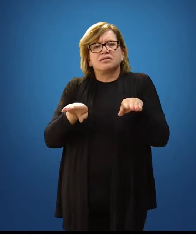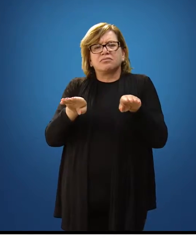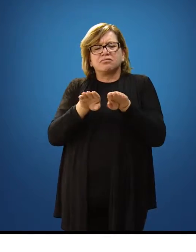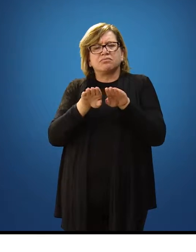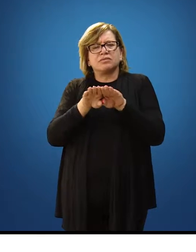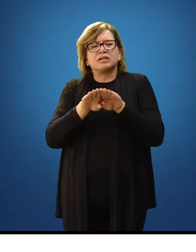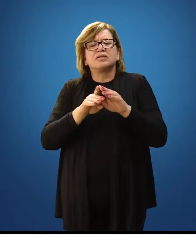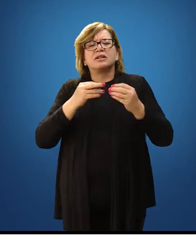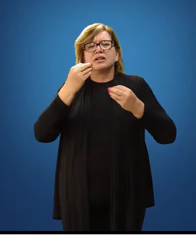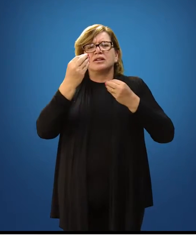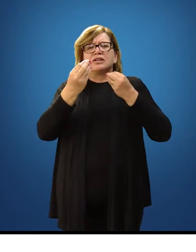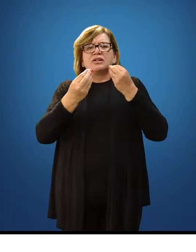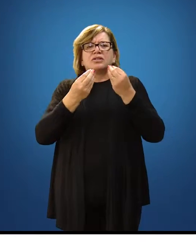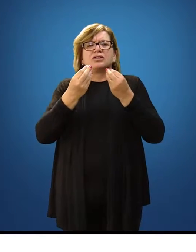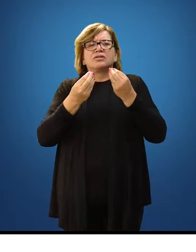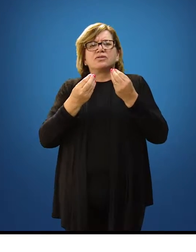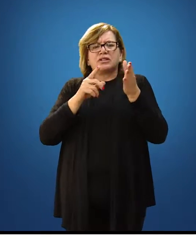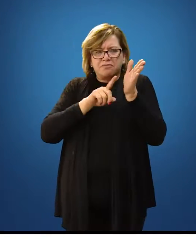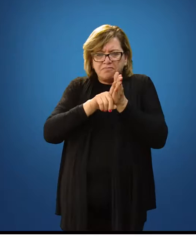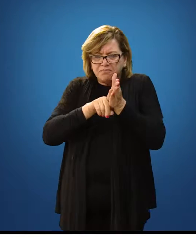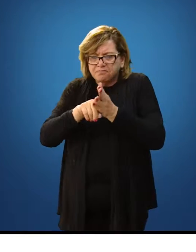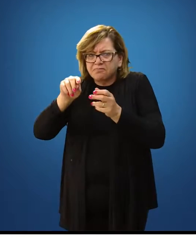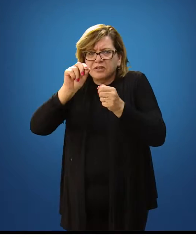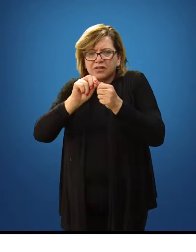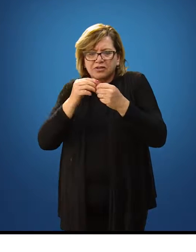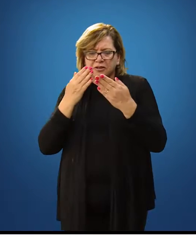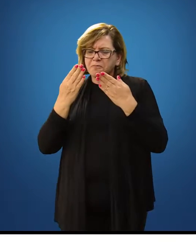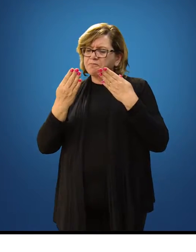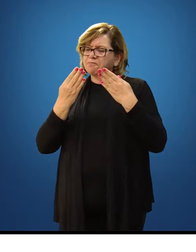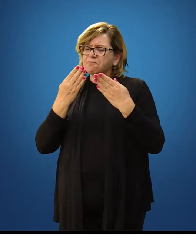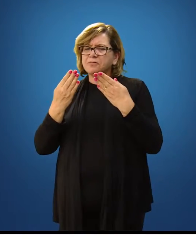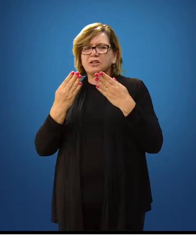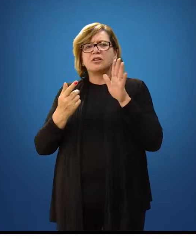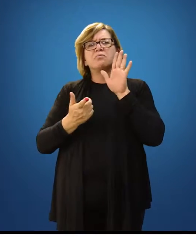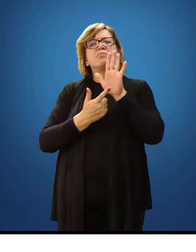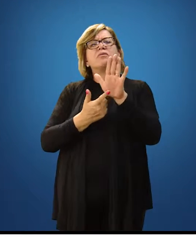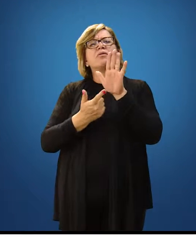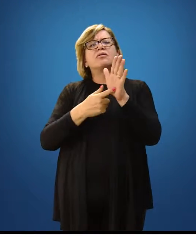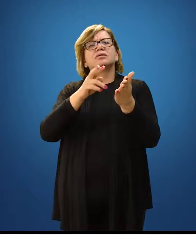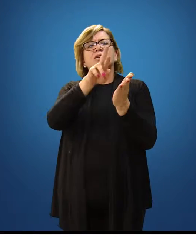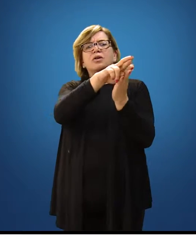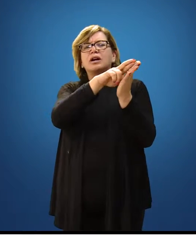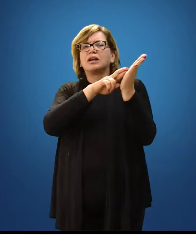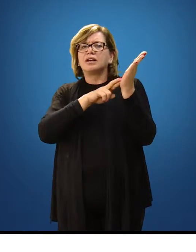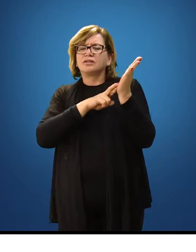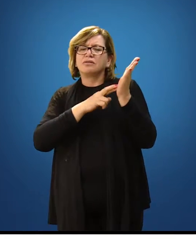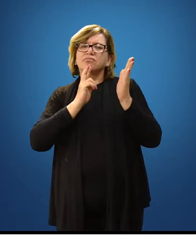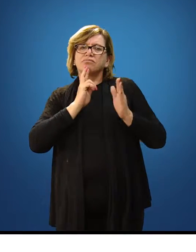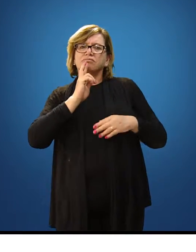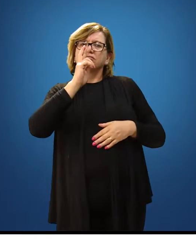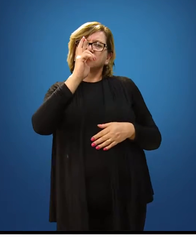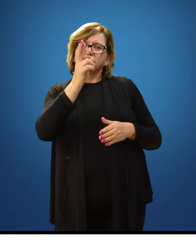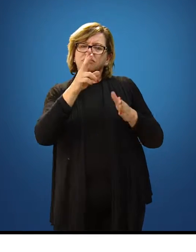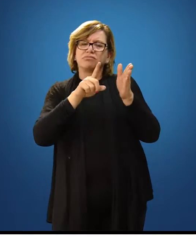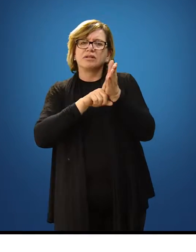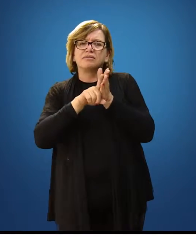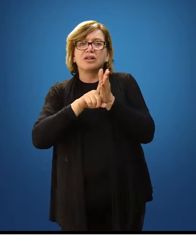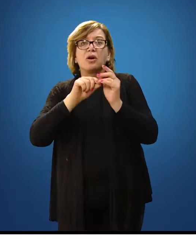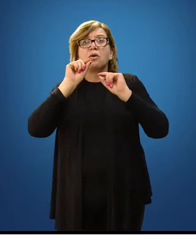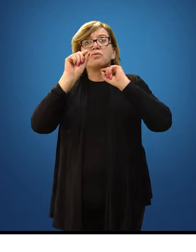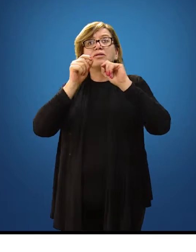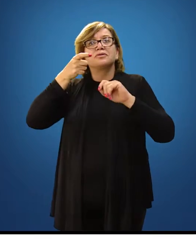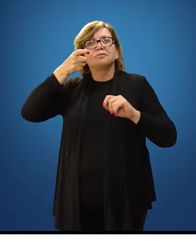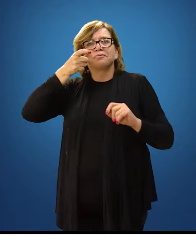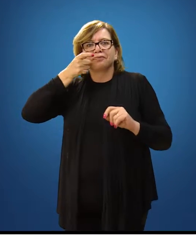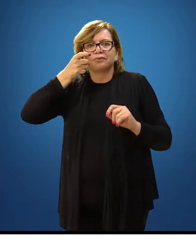ou privadas. Coletou os dados, analisou os dados, apresenta o relatório de resultados da sua pesquisa. O que você observou